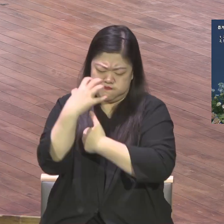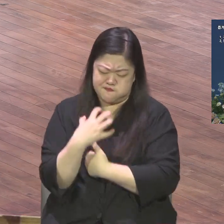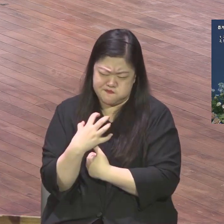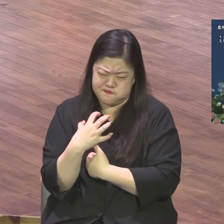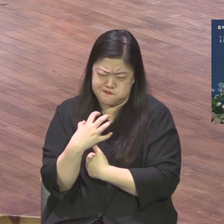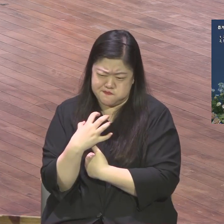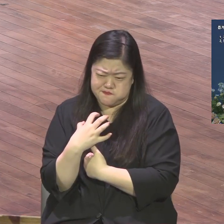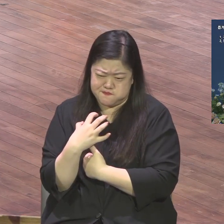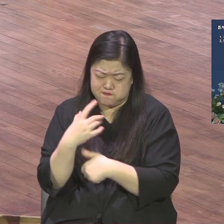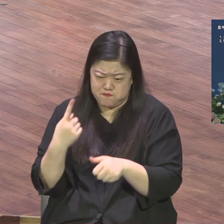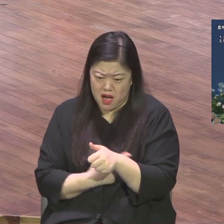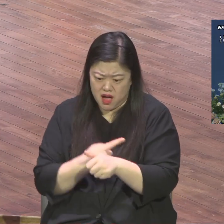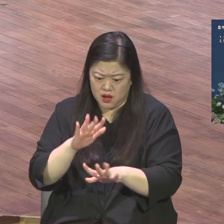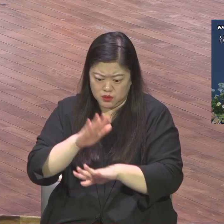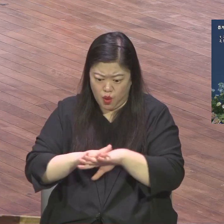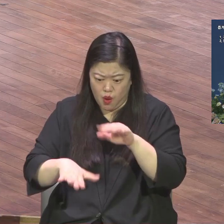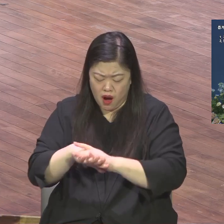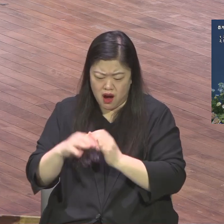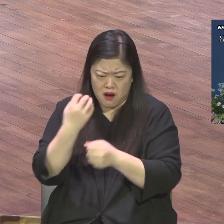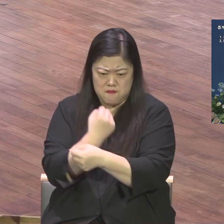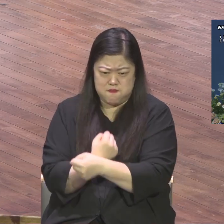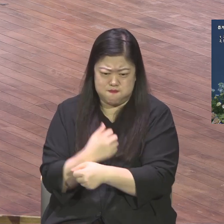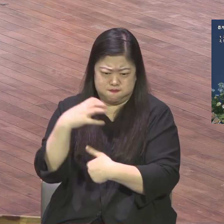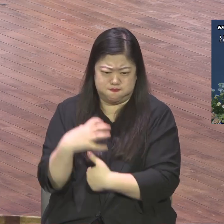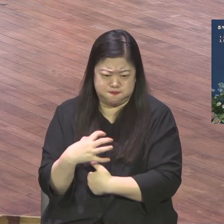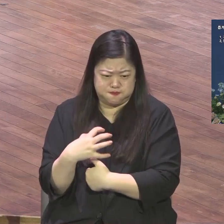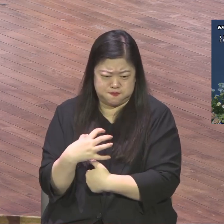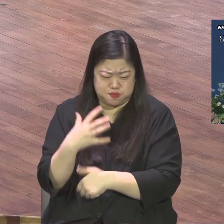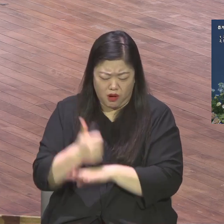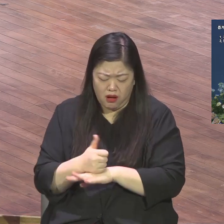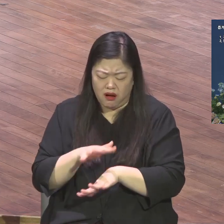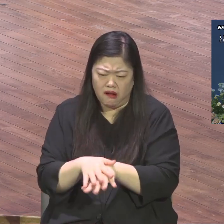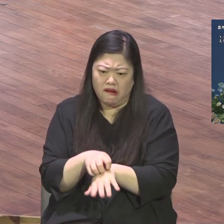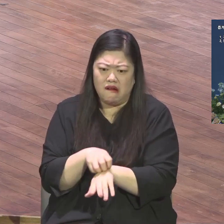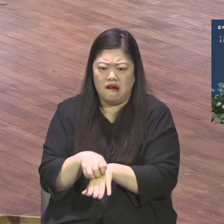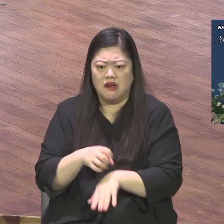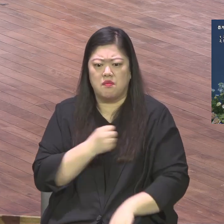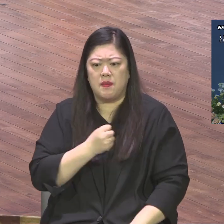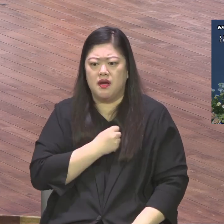하니 내 가슴이 그냥 말로 막 답답하여 견딜 수가 없다.